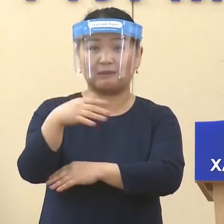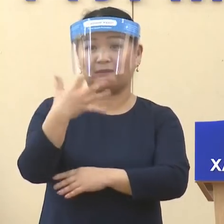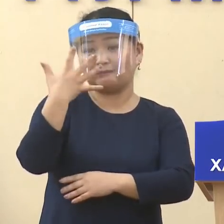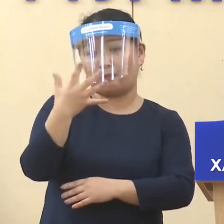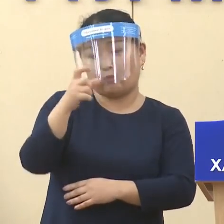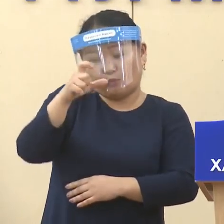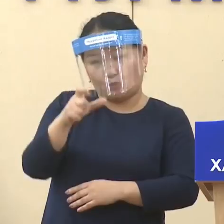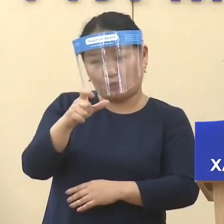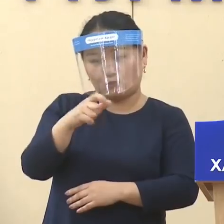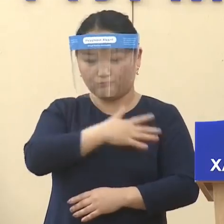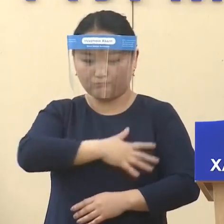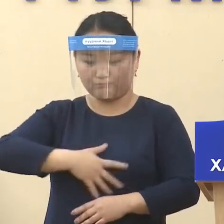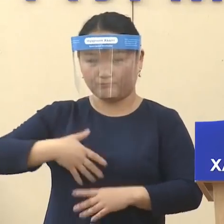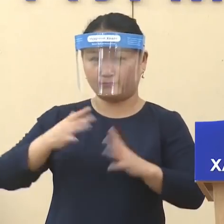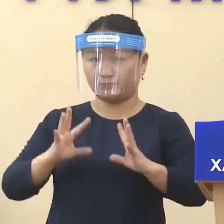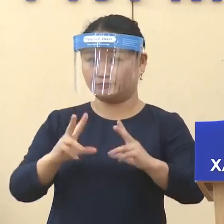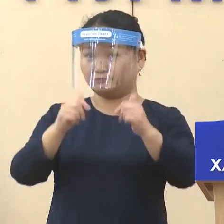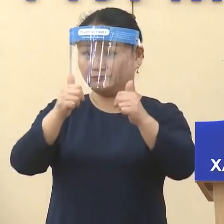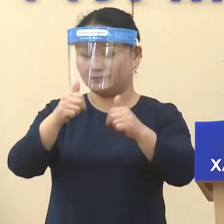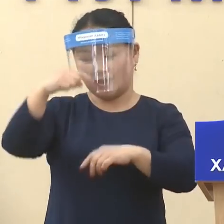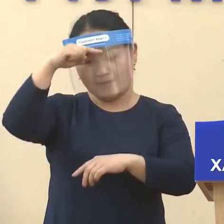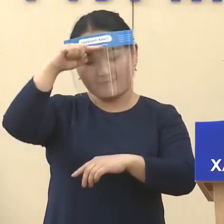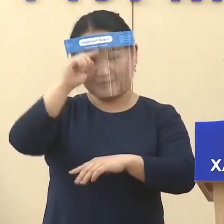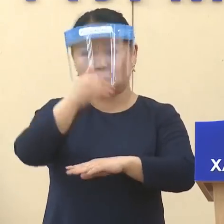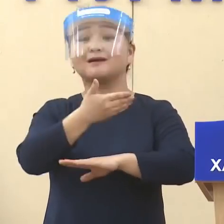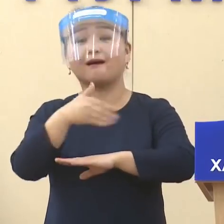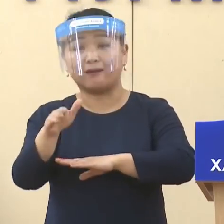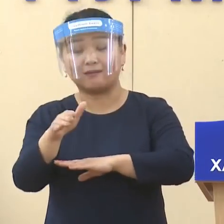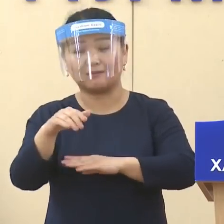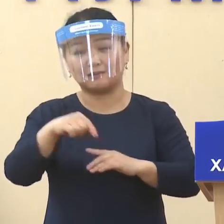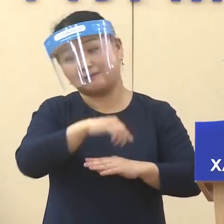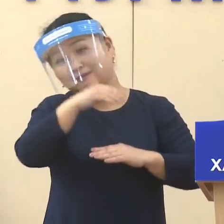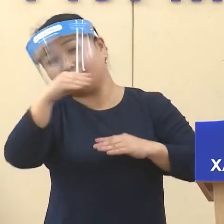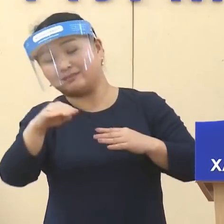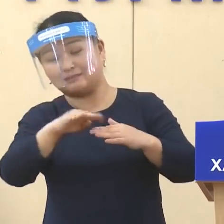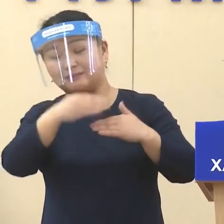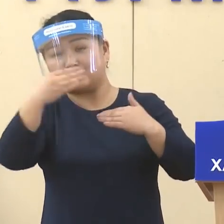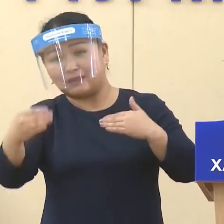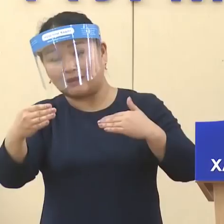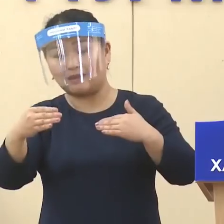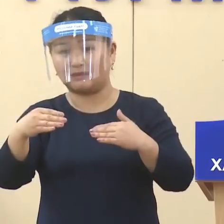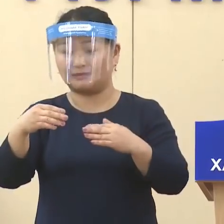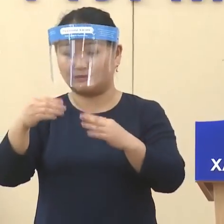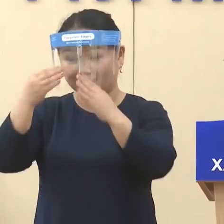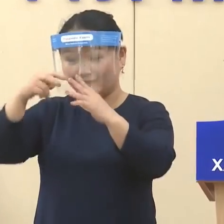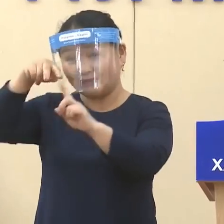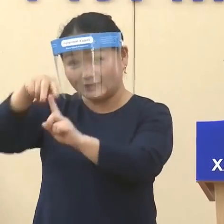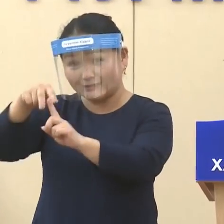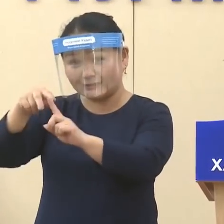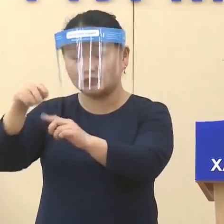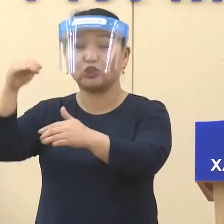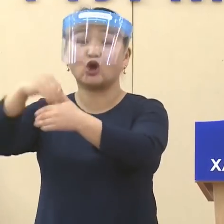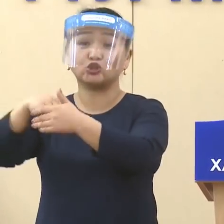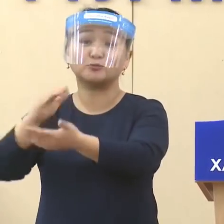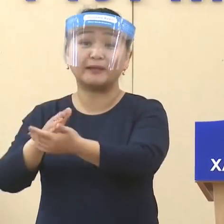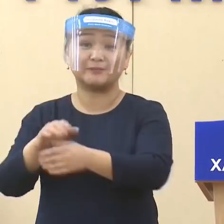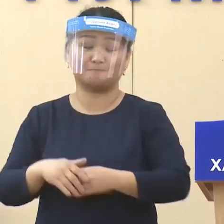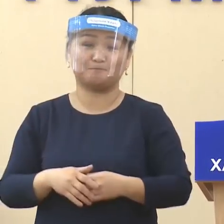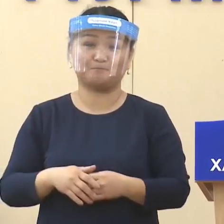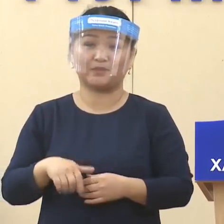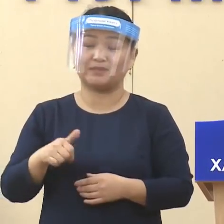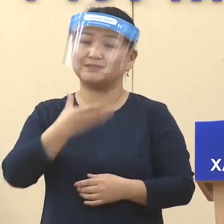хүн эмчлэгдэж дараагийн шатны хяналт руу шилжиж байна. Энэ бол сайхан мэдээ. За ингээд